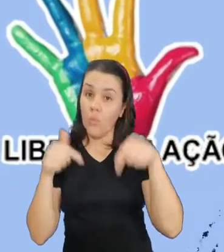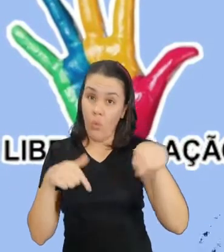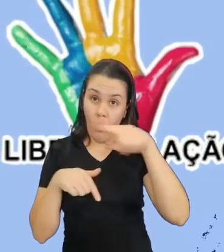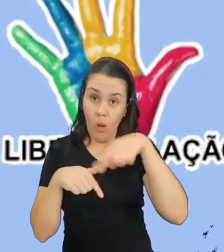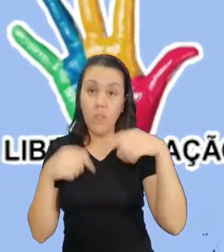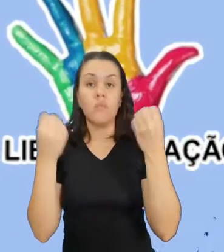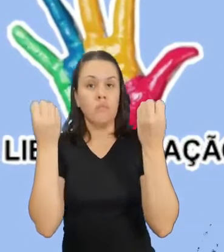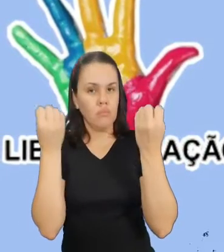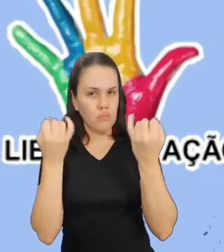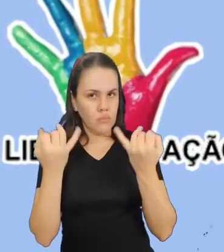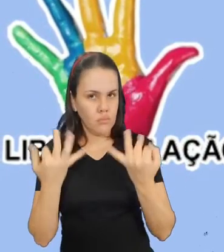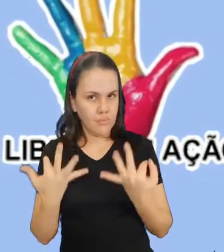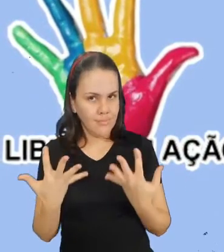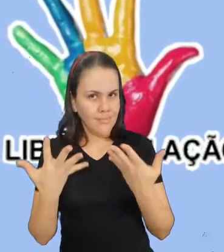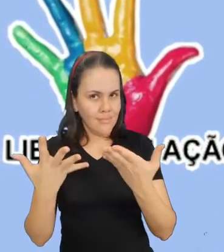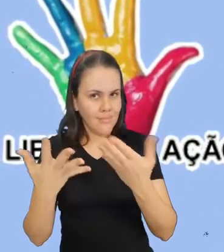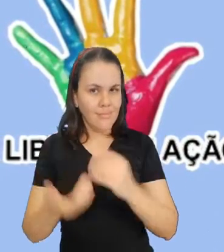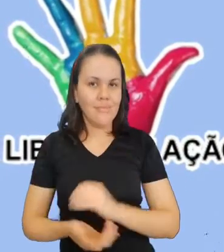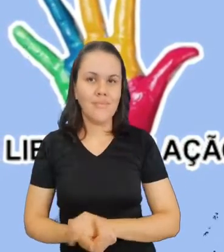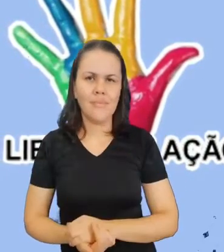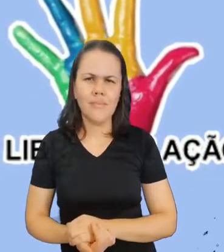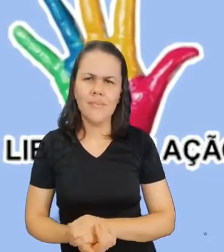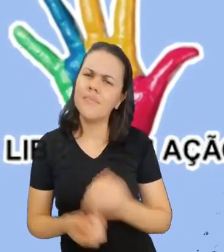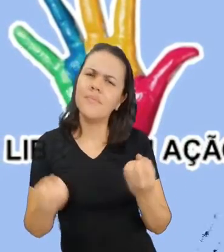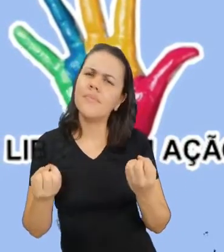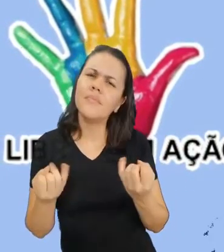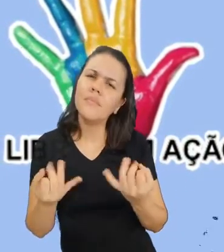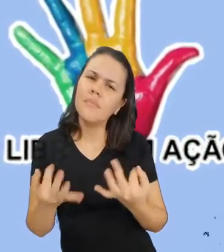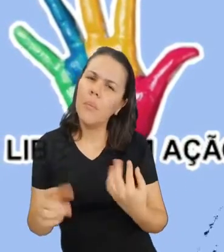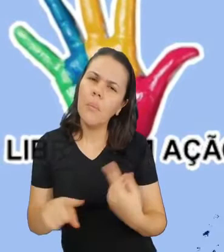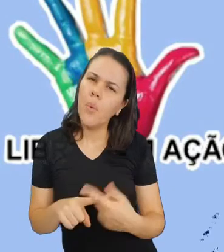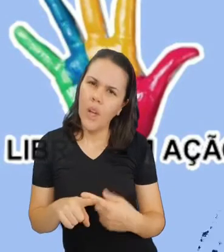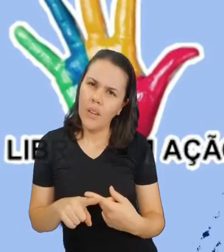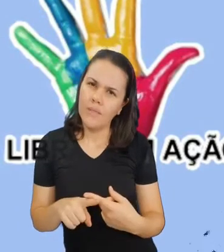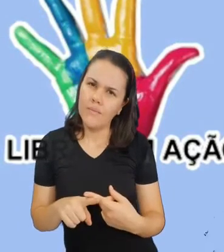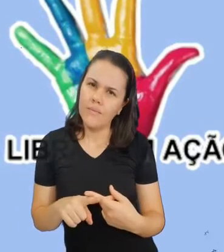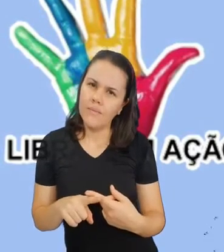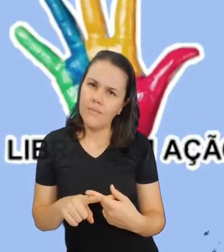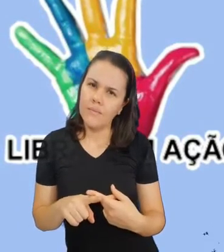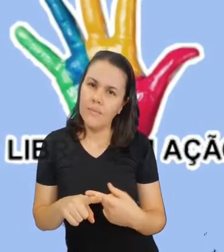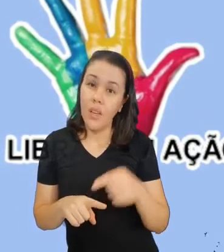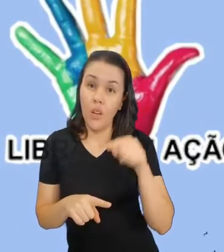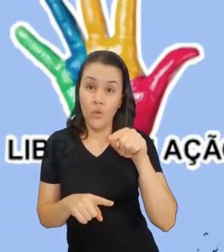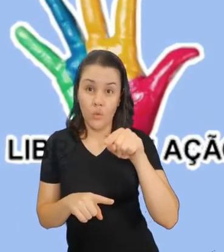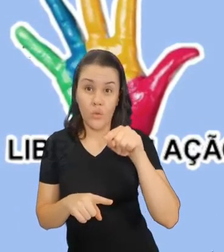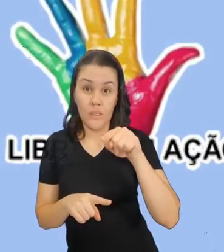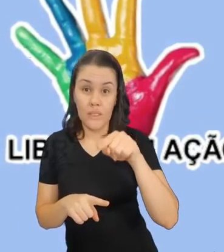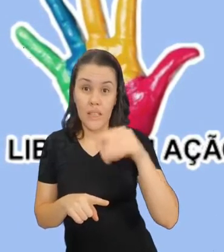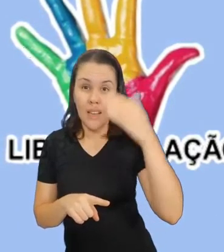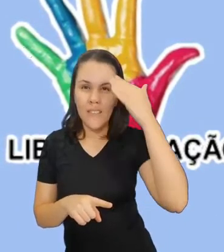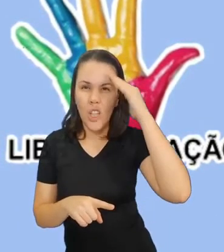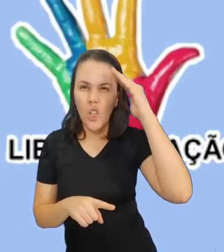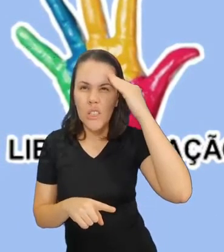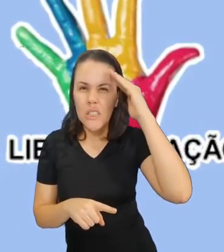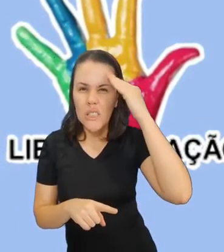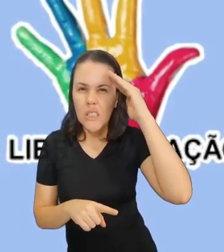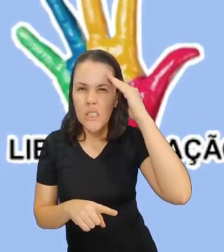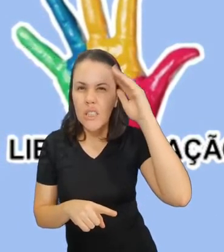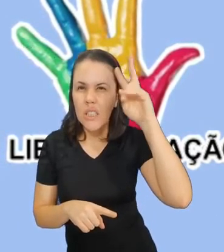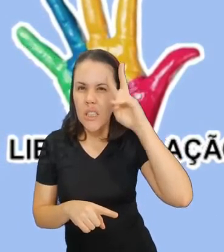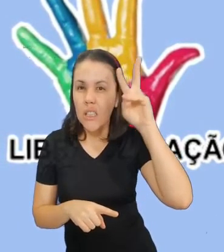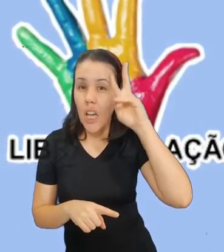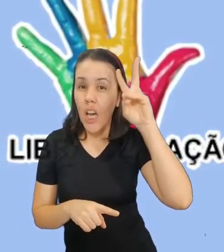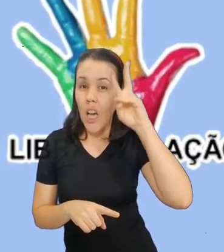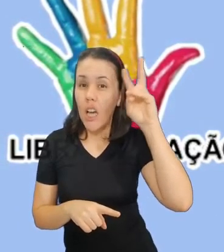com marcação de vários anos, e nós vamos explicar o que aconteceu nesse tempo para você. Por